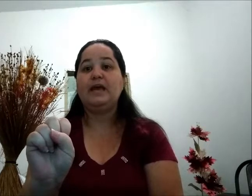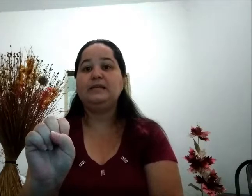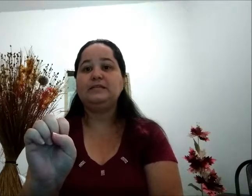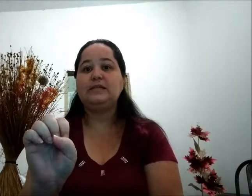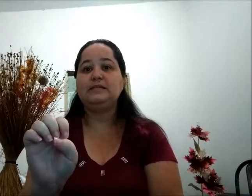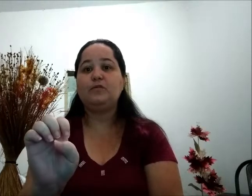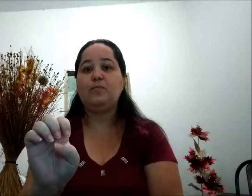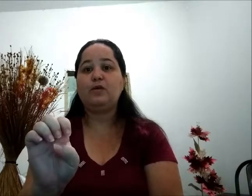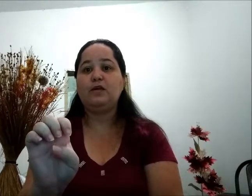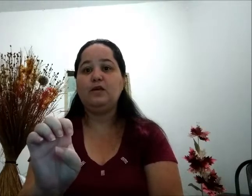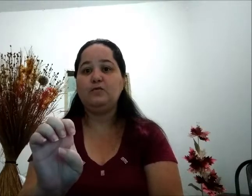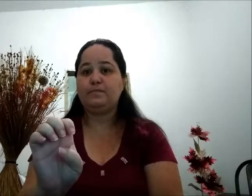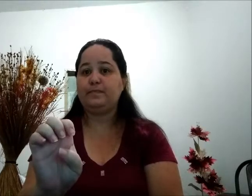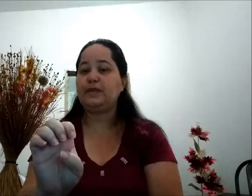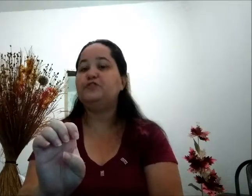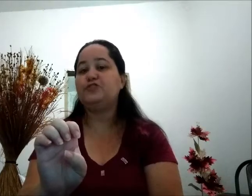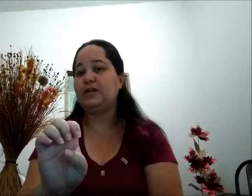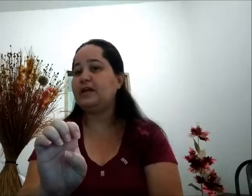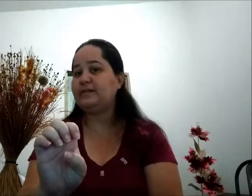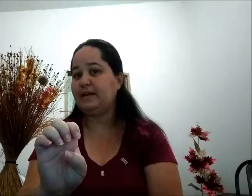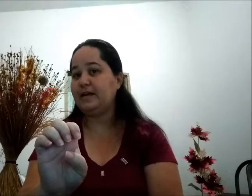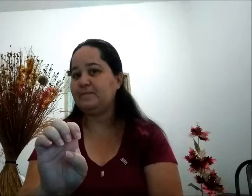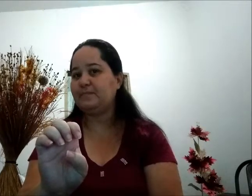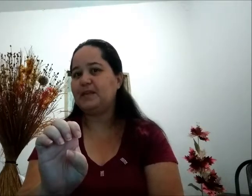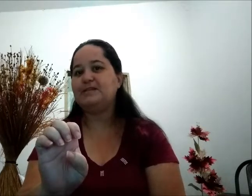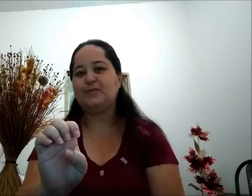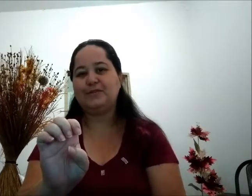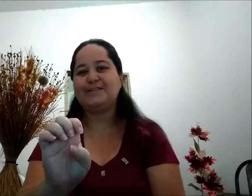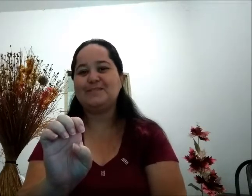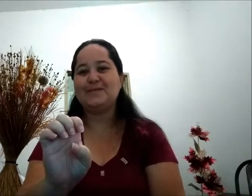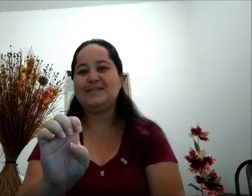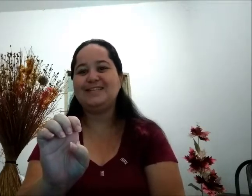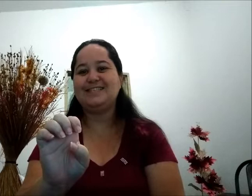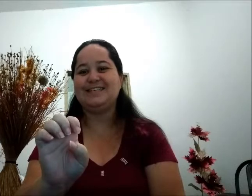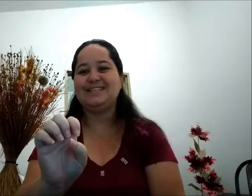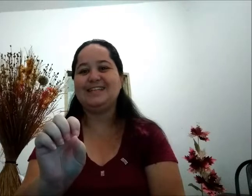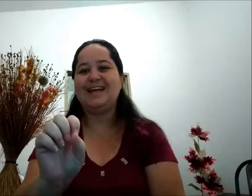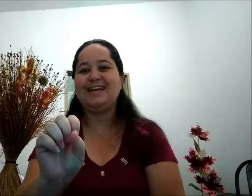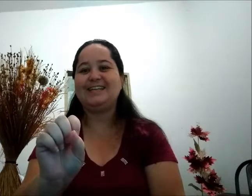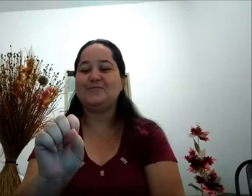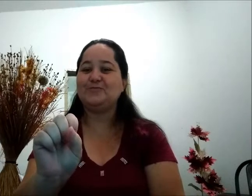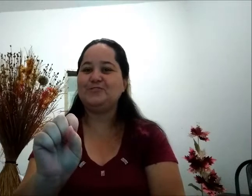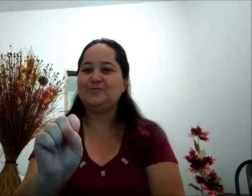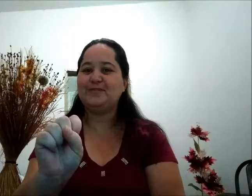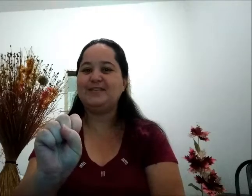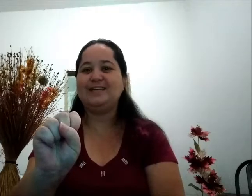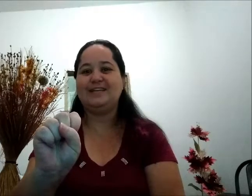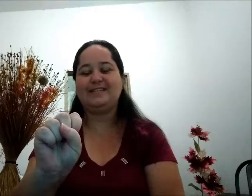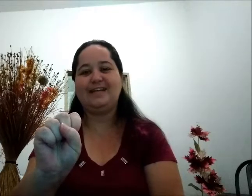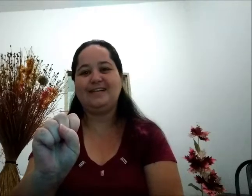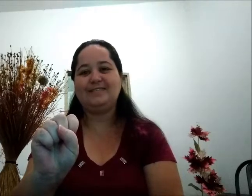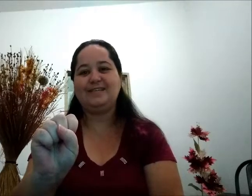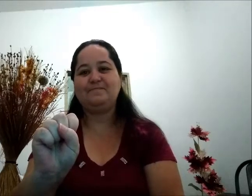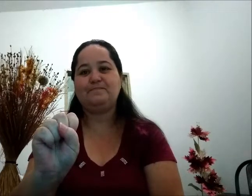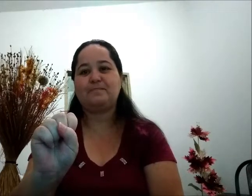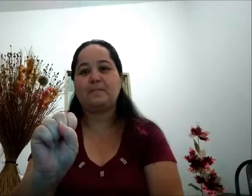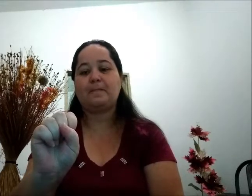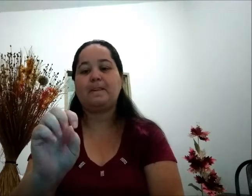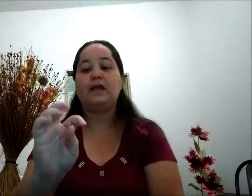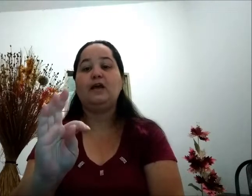se descer um pouquinho, a gente tem a letra E. São letras bem parecidas, né? Então, continuando aqui, letra S. O